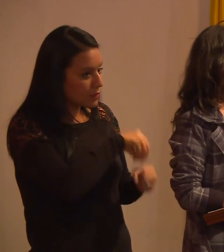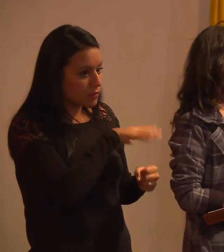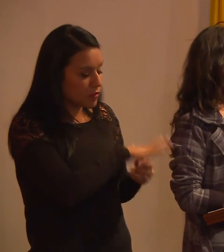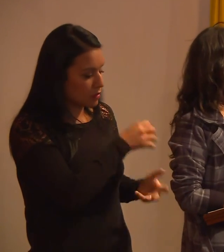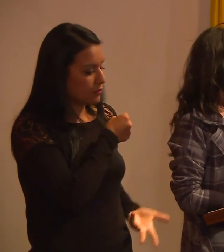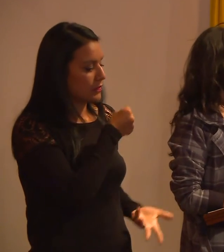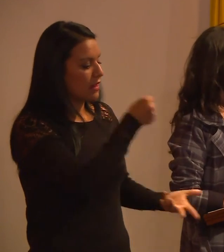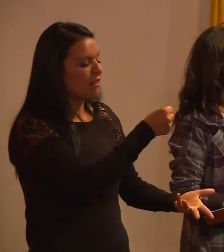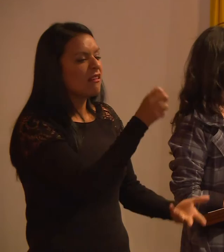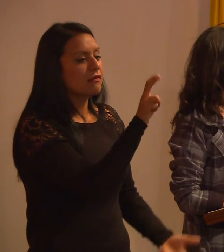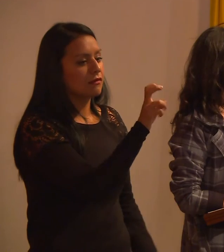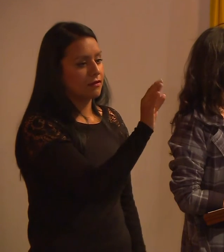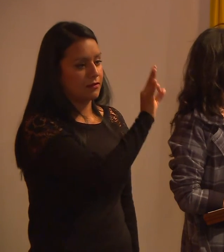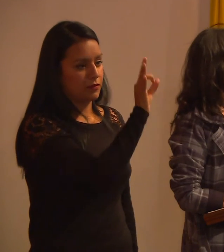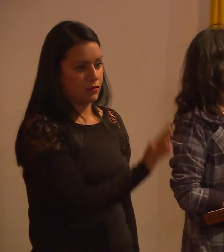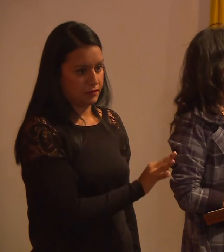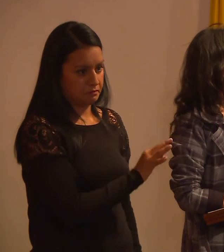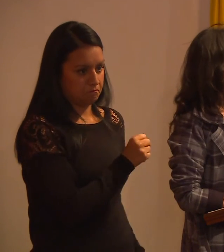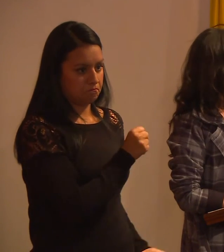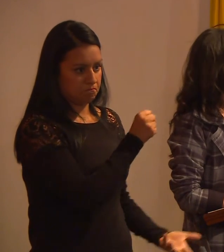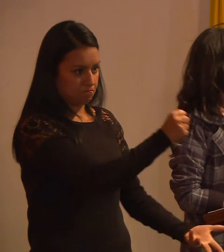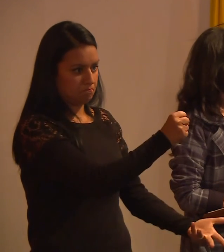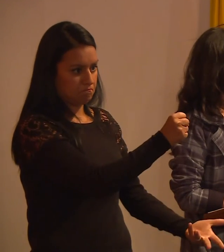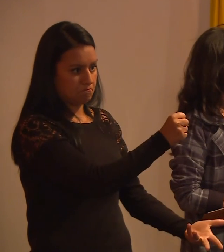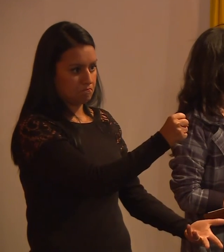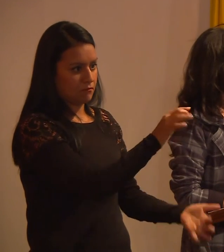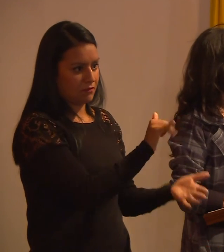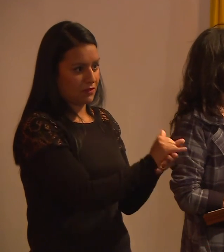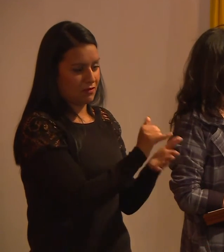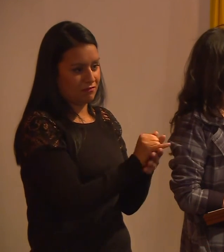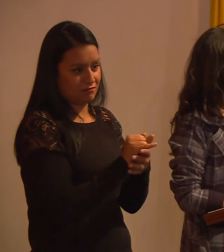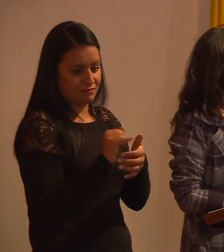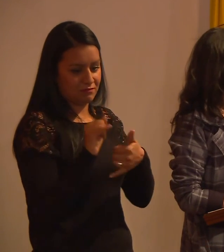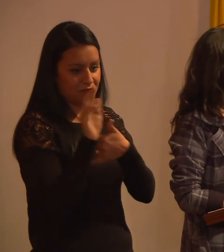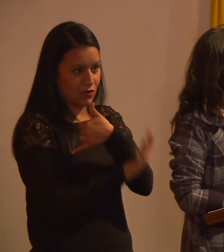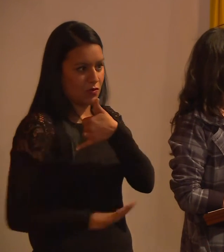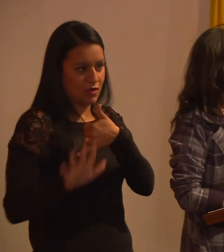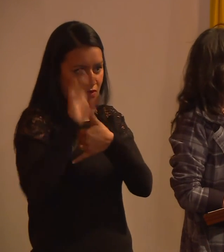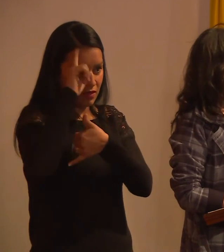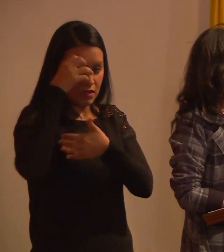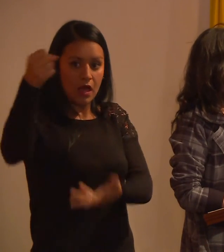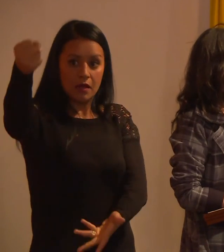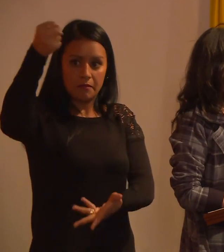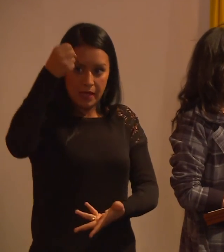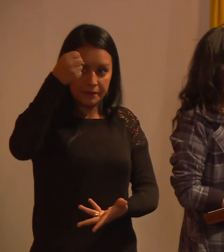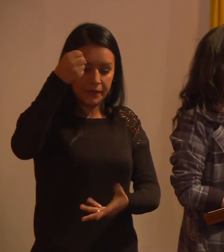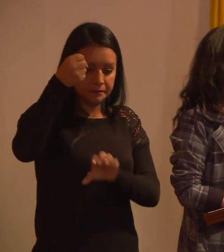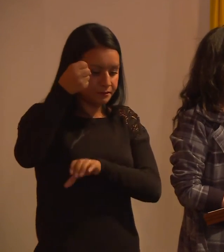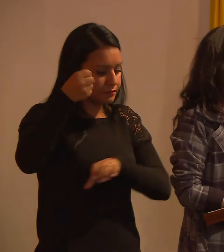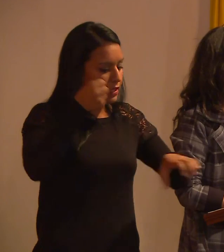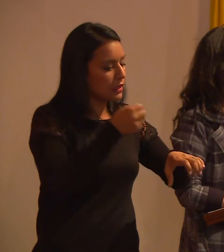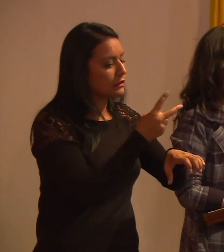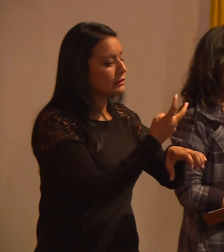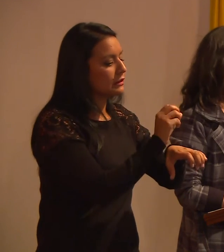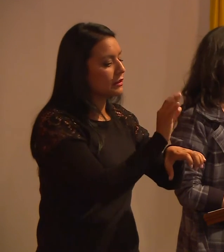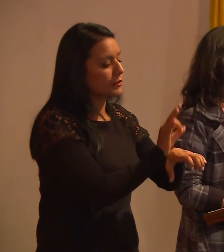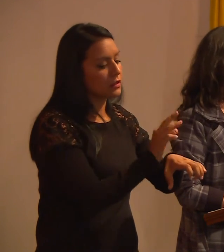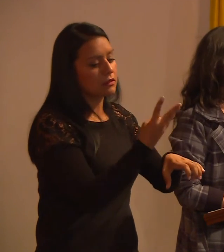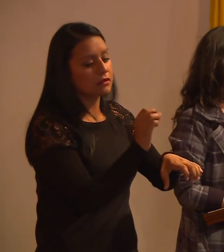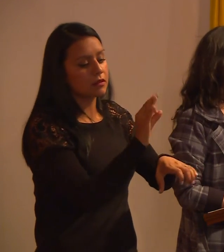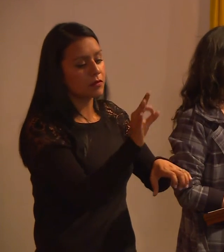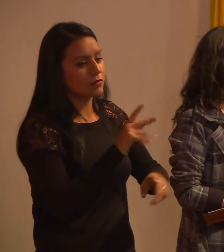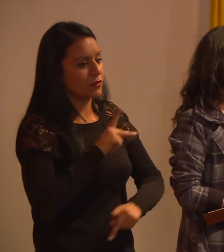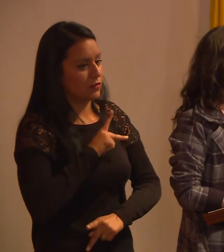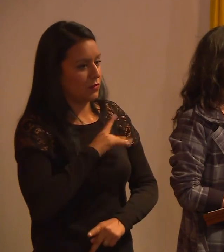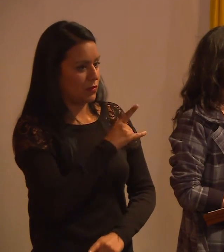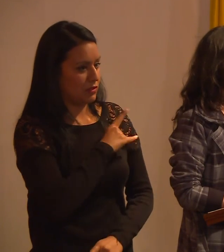públicas era del 70% de la base presupuestal del gobierno nacional y el 30% era de los recursos